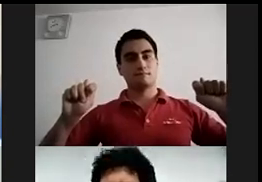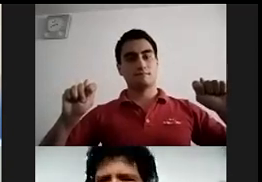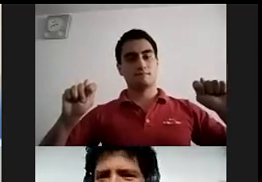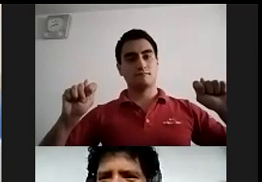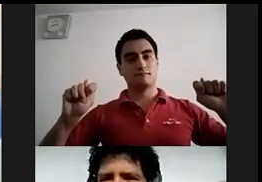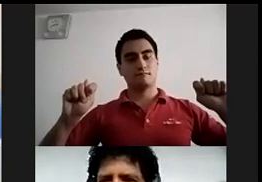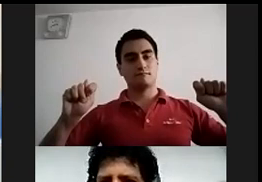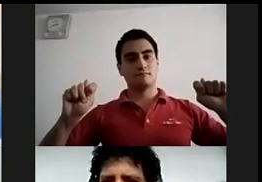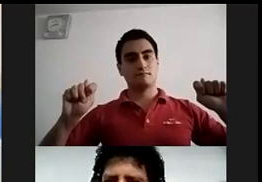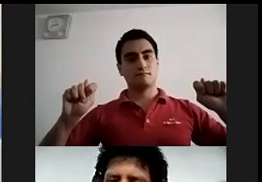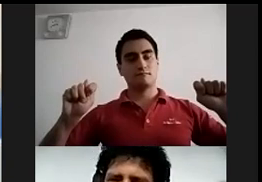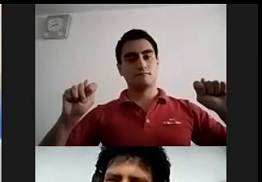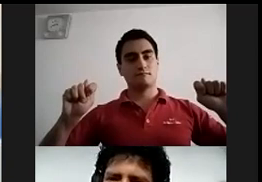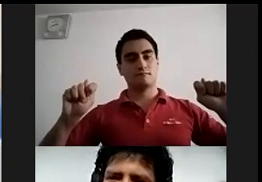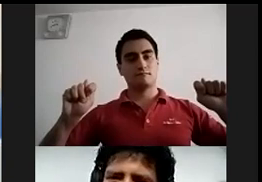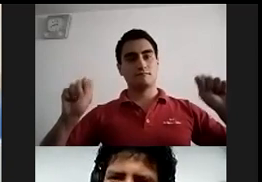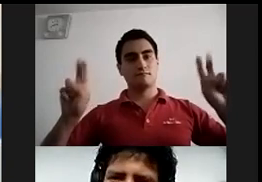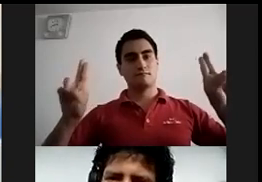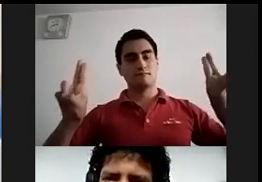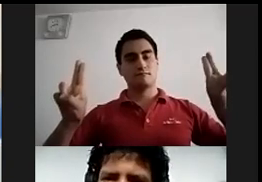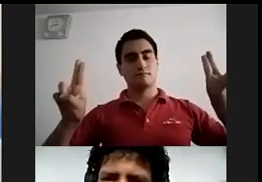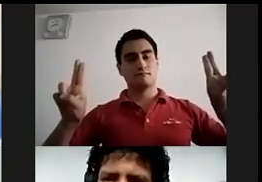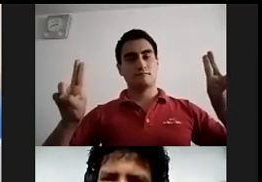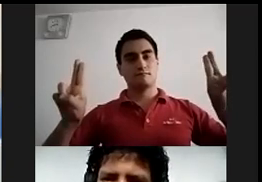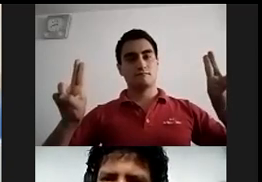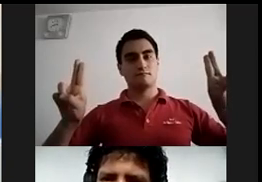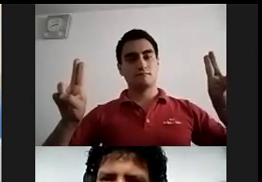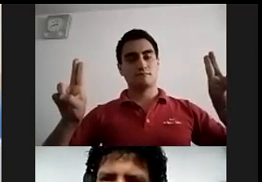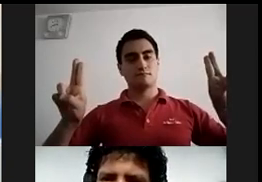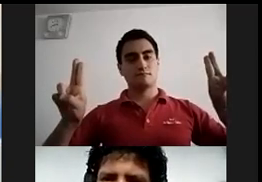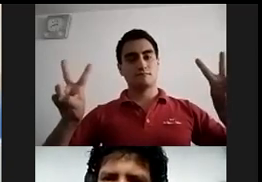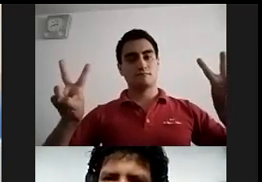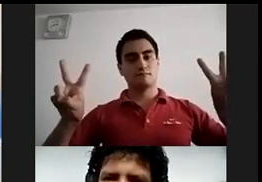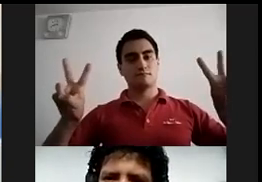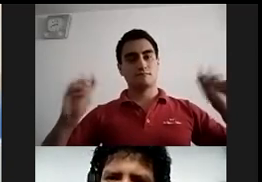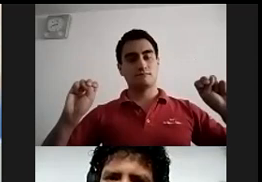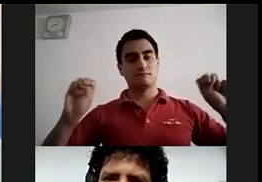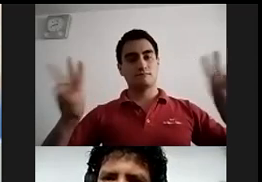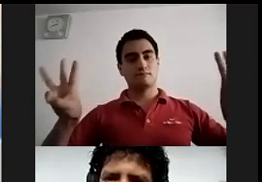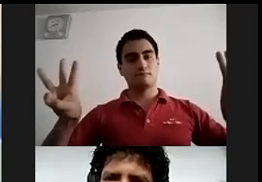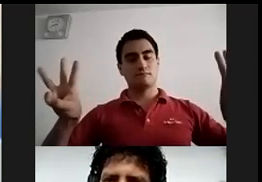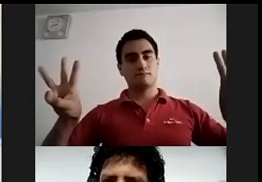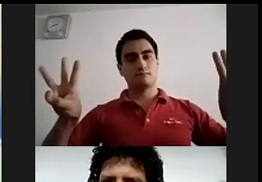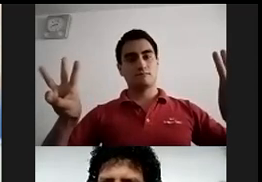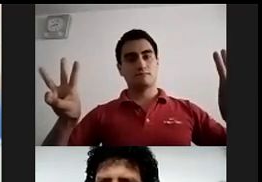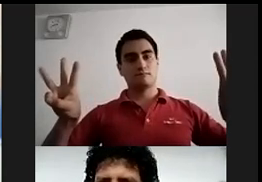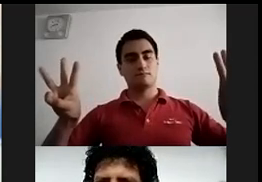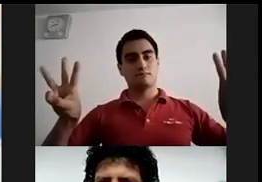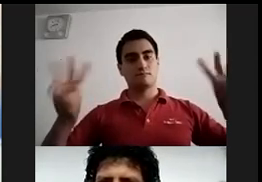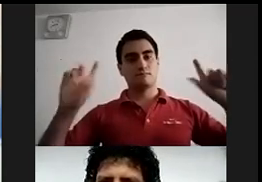En vez de así. Es arriba y abajo. La he visto así. ¿Qué crees? Lengua de señas no es una lengua universal.